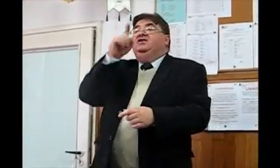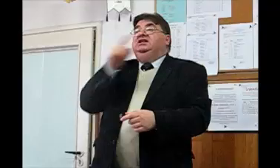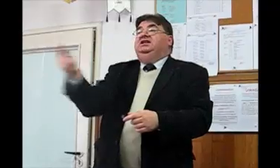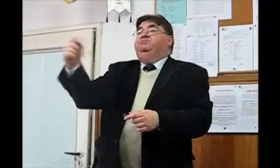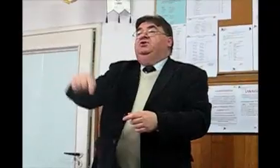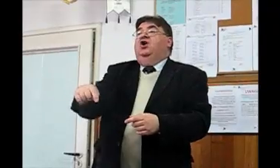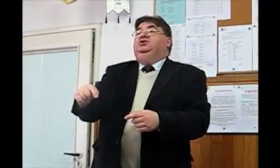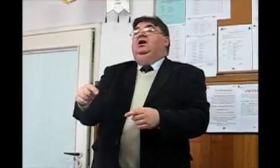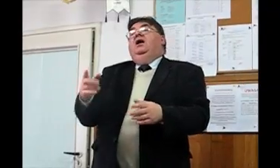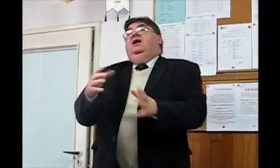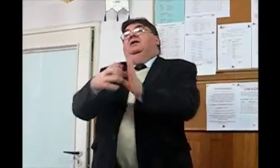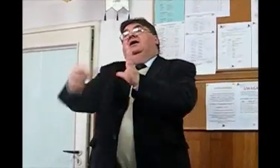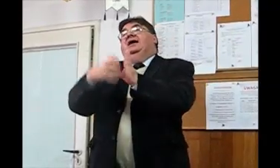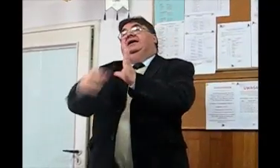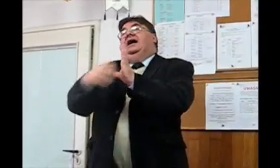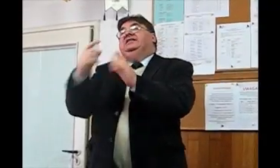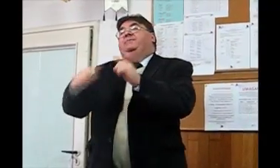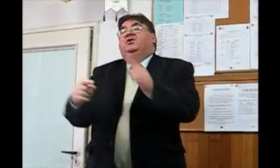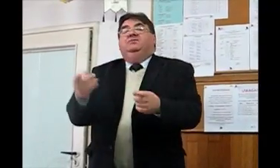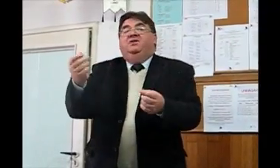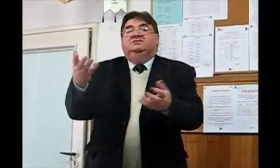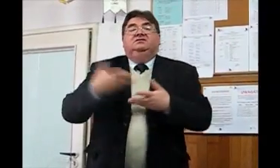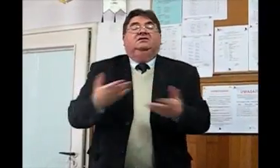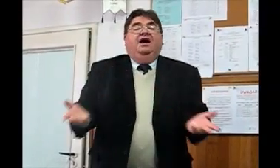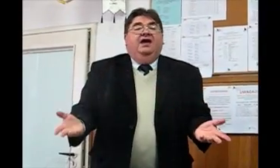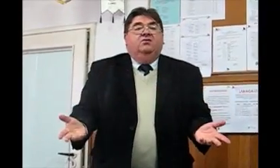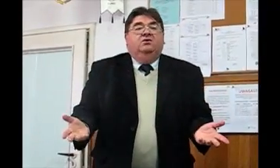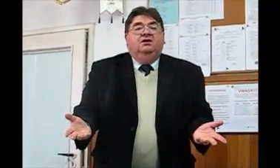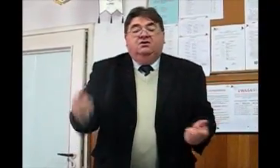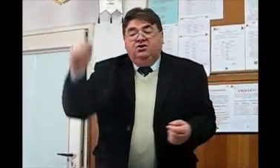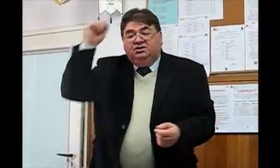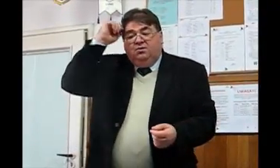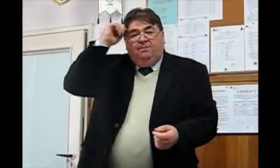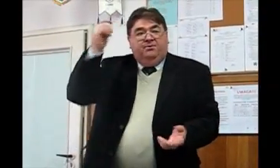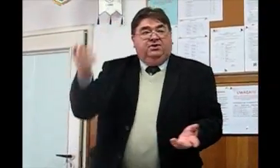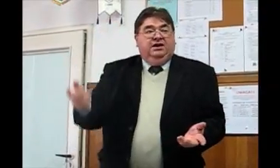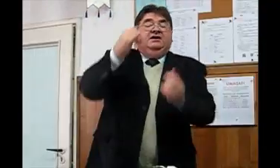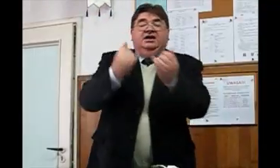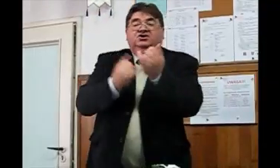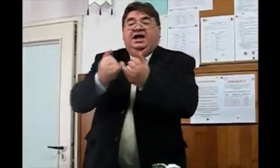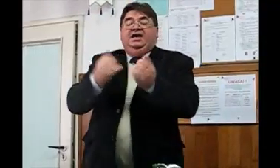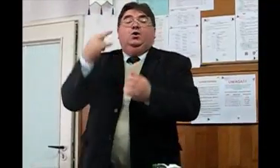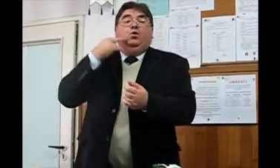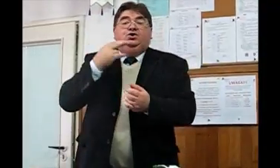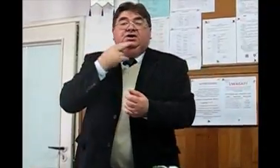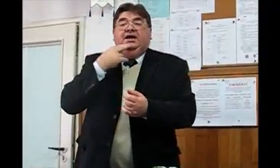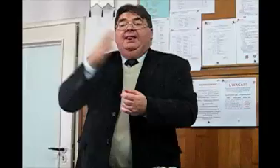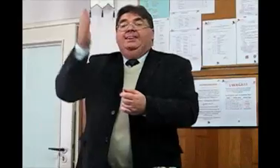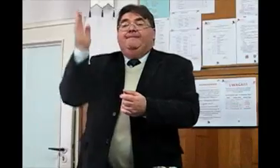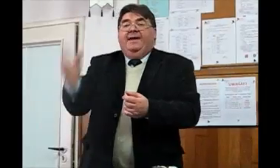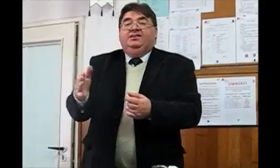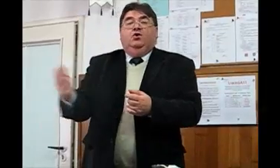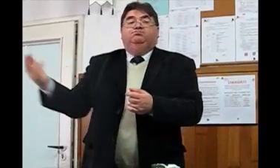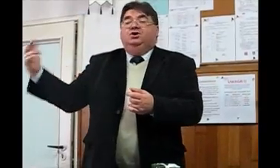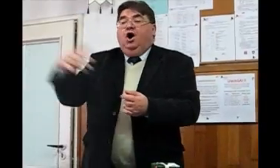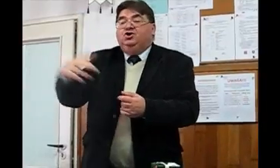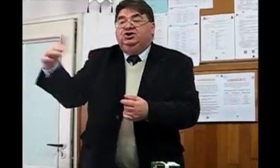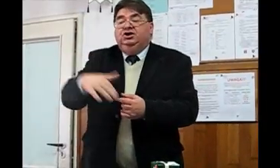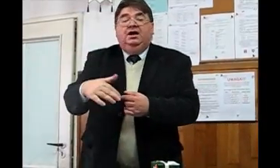czy coś gada po tym pieniądze nie dają. To jest kłopot. Jeżeli musi, nie będą przychodzić, nie